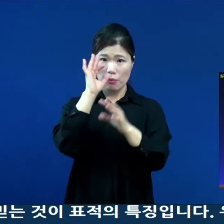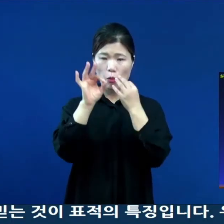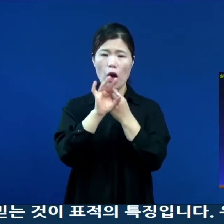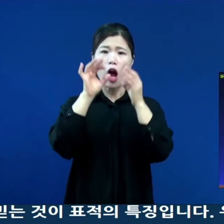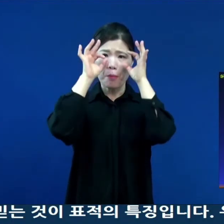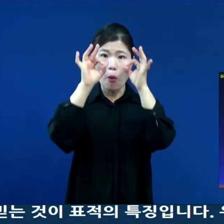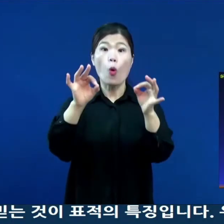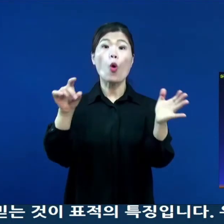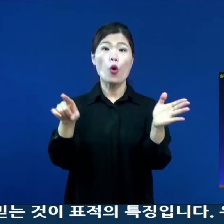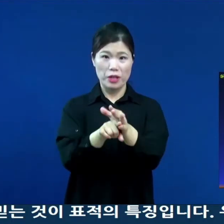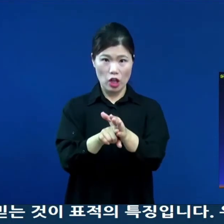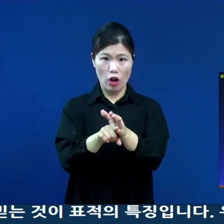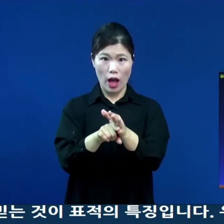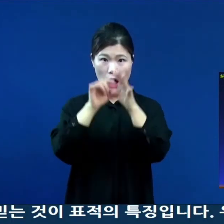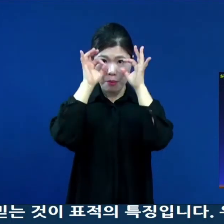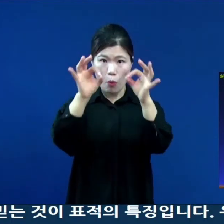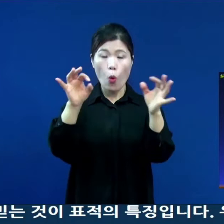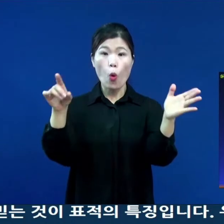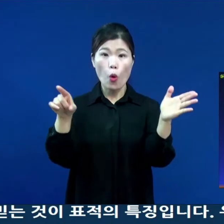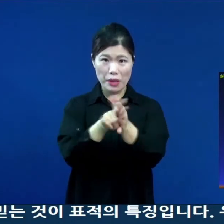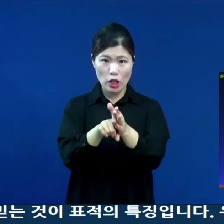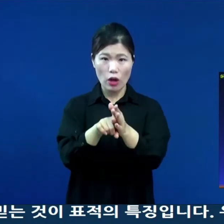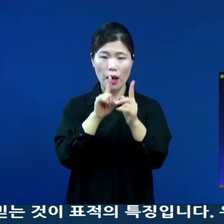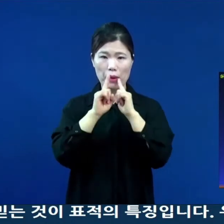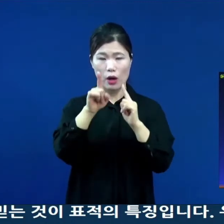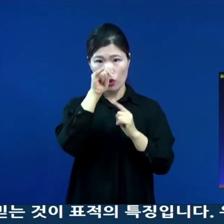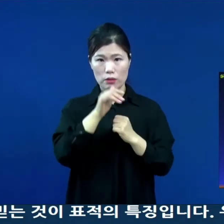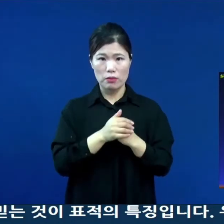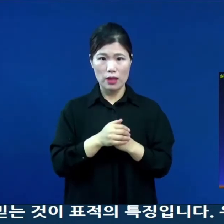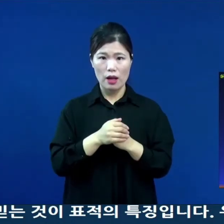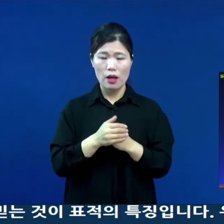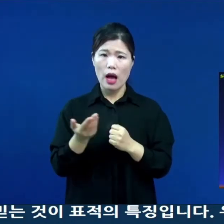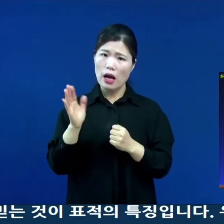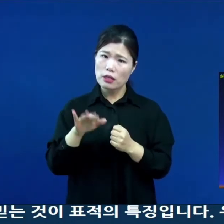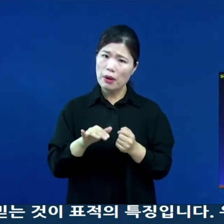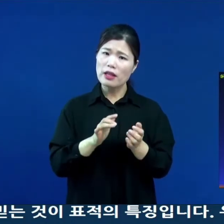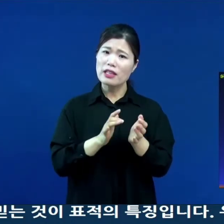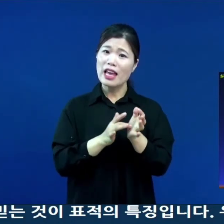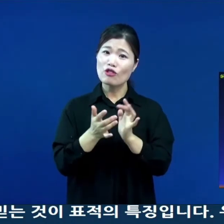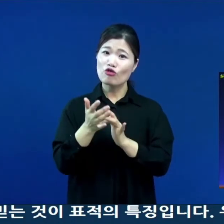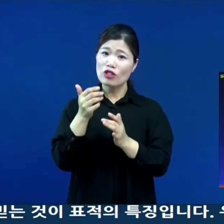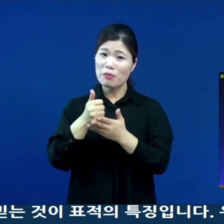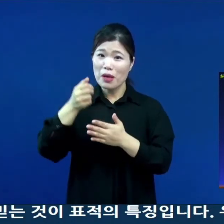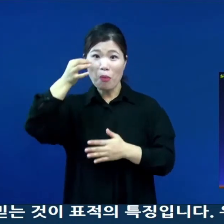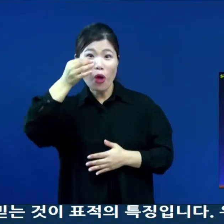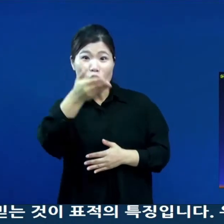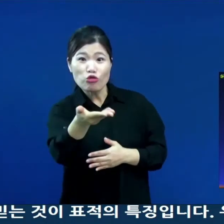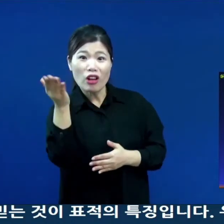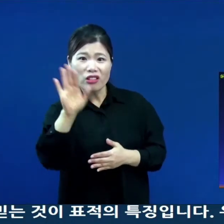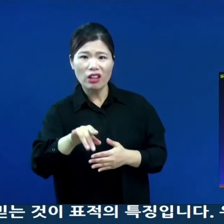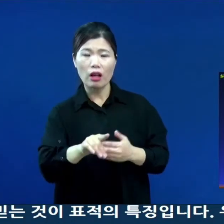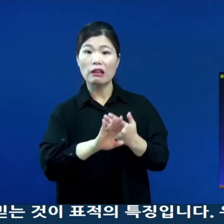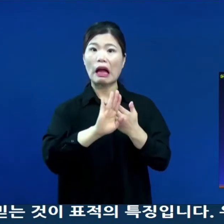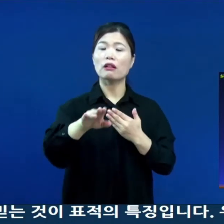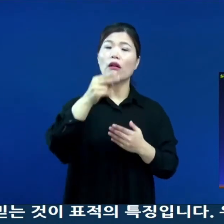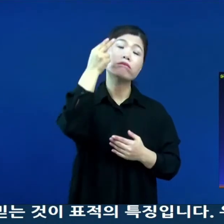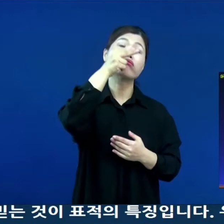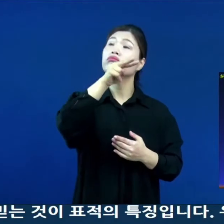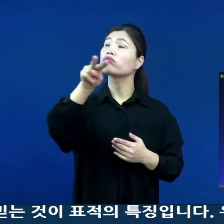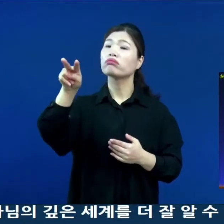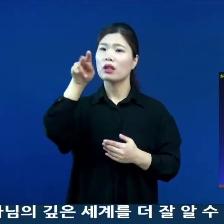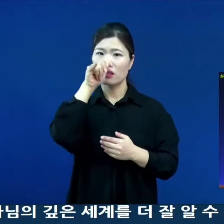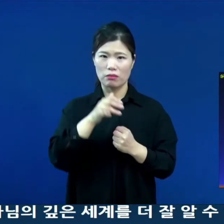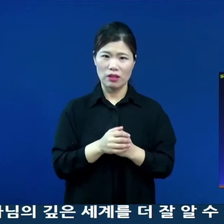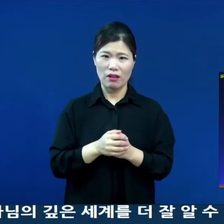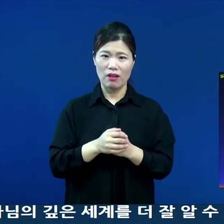믿더라, 믿도록 보여주세요, 이런 얘기들이 참 많아요. 근데 예수님이 보여줬는데 딴 걸 봐. 예수님이